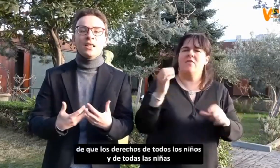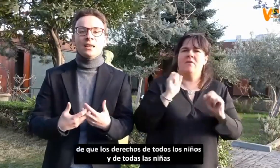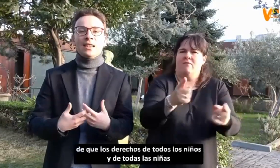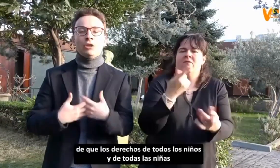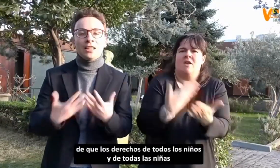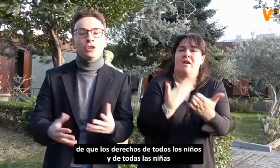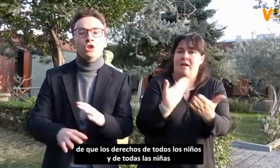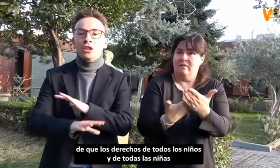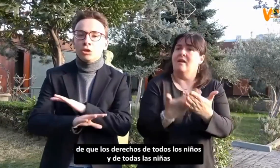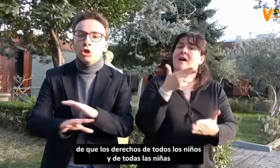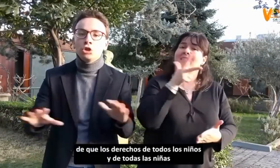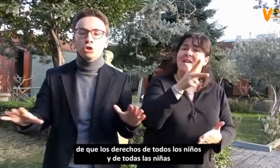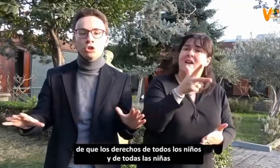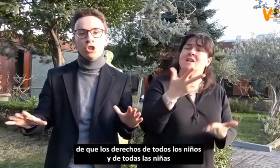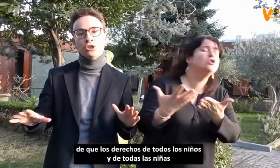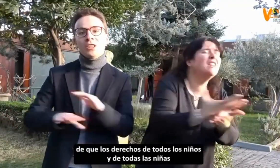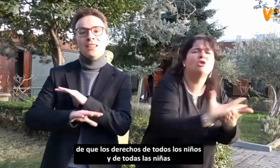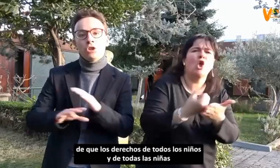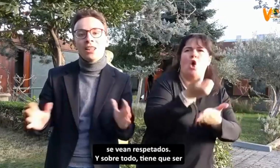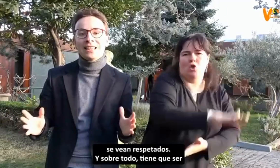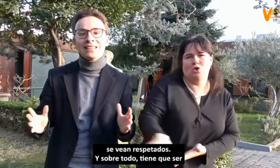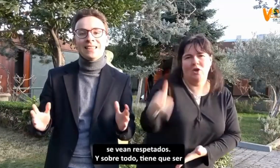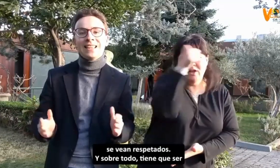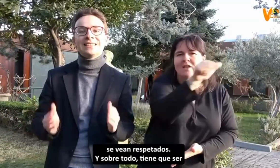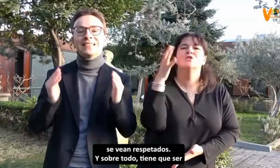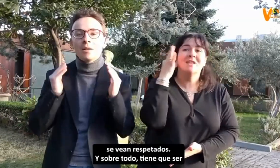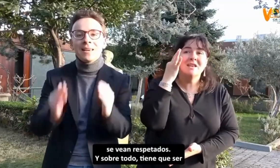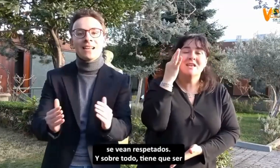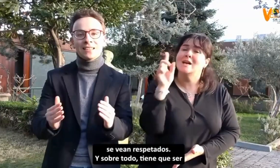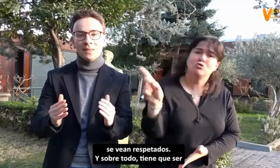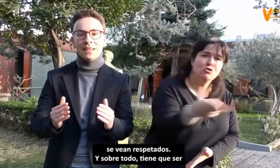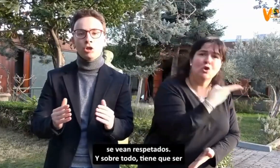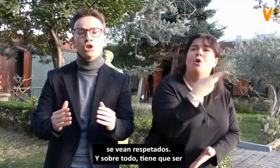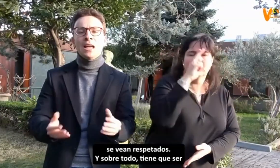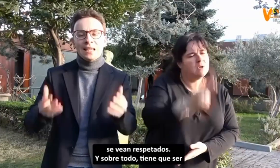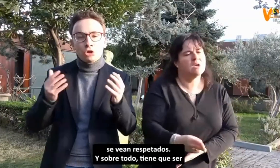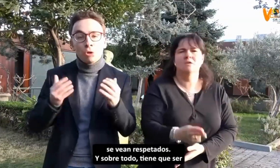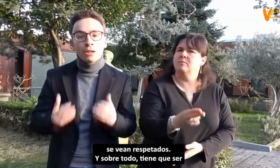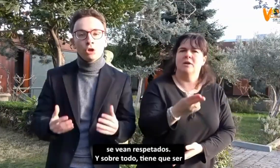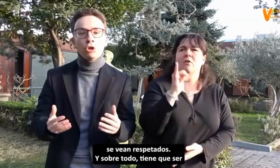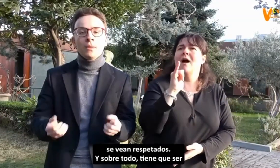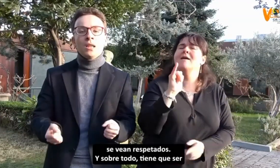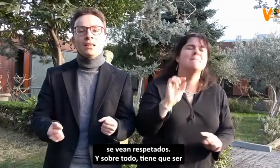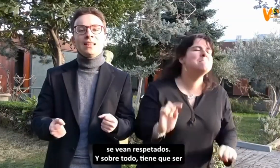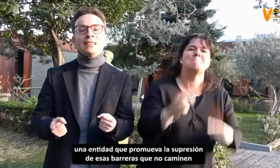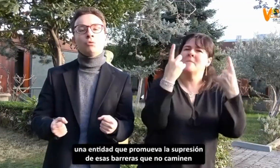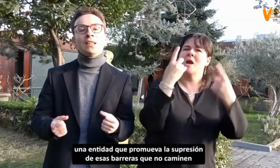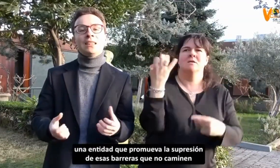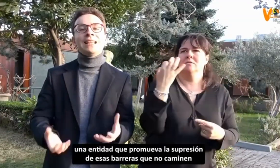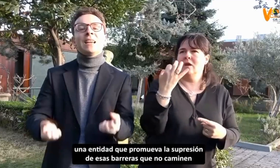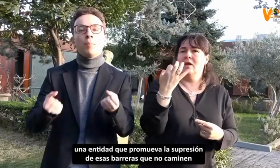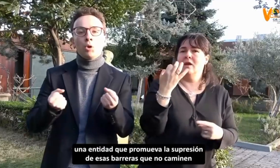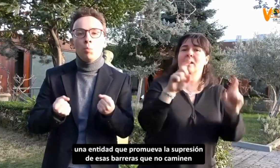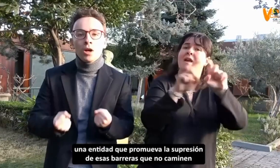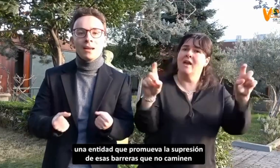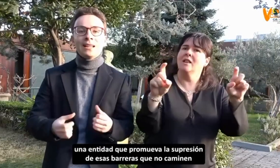garante de que los derechos de todos los niños y de todas las niñas se vean respetados, y sobre todo tiene que ser una